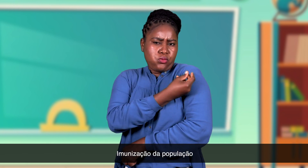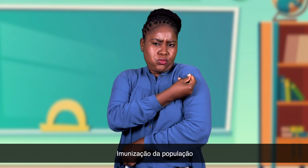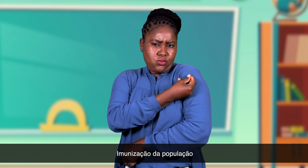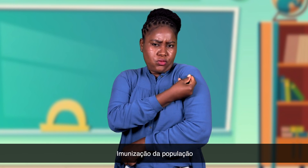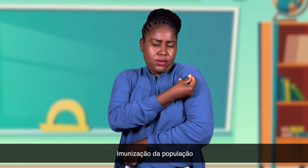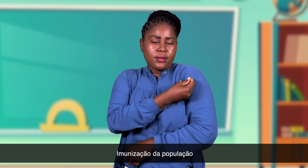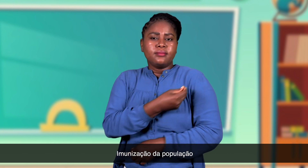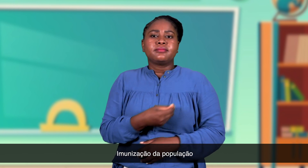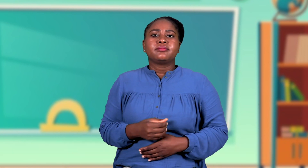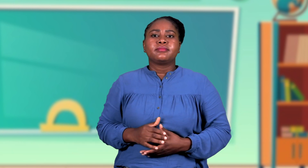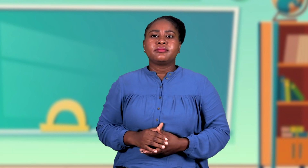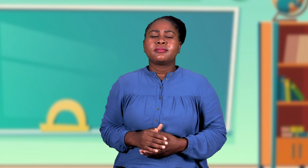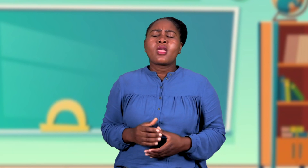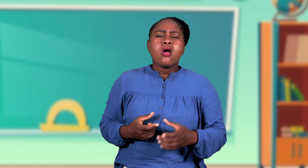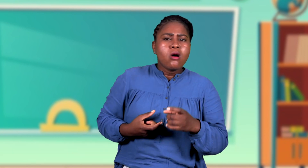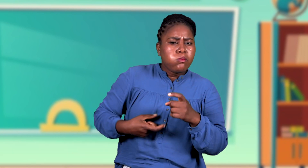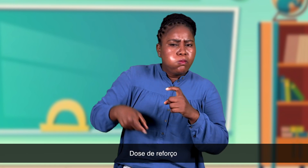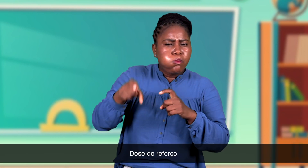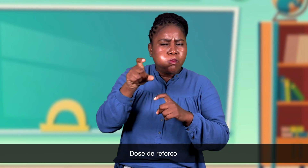Imunização da população.